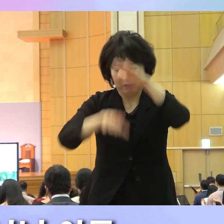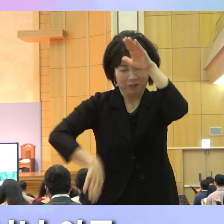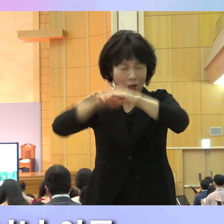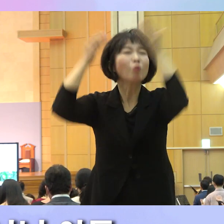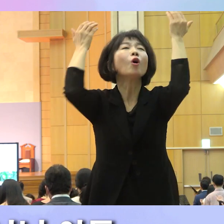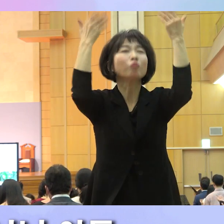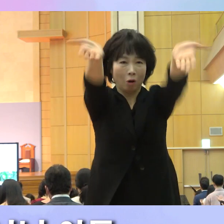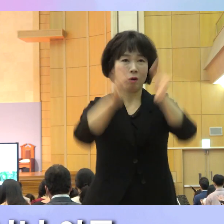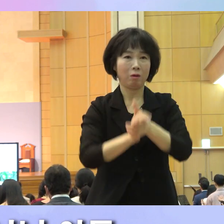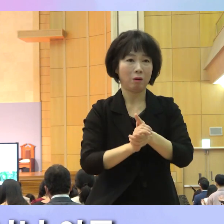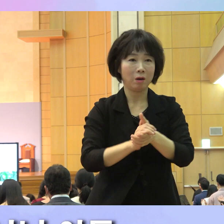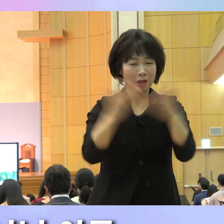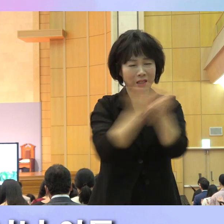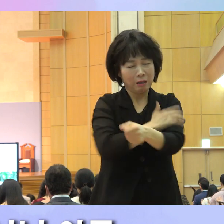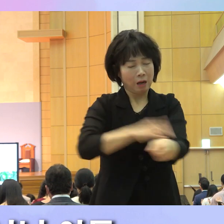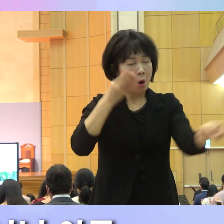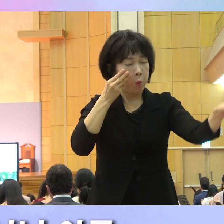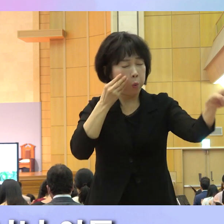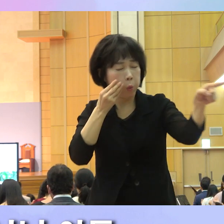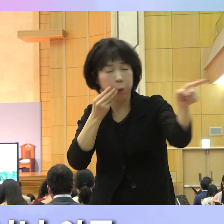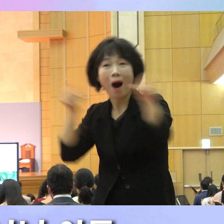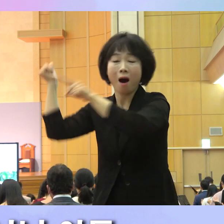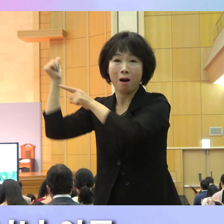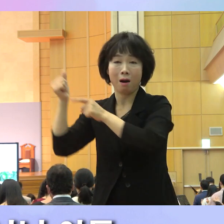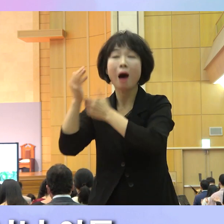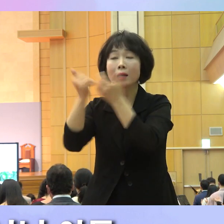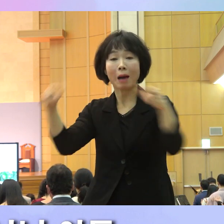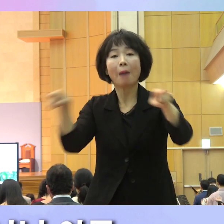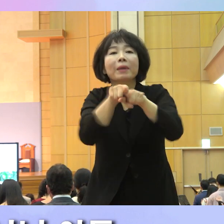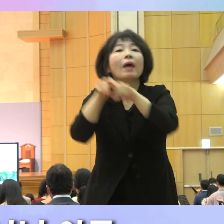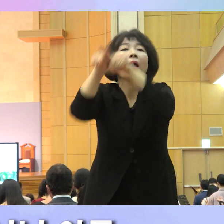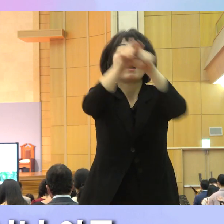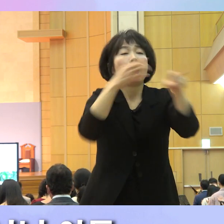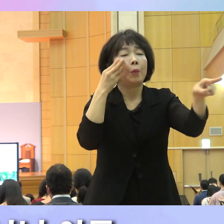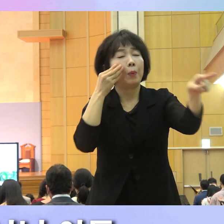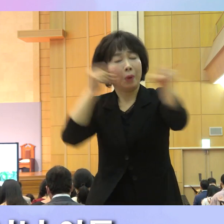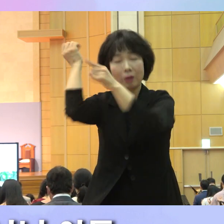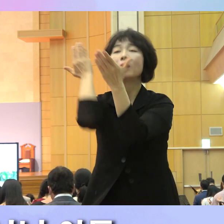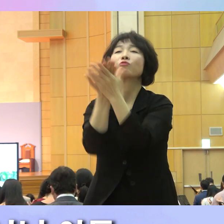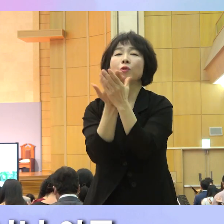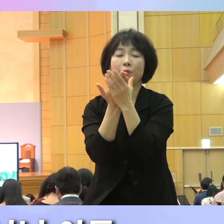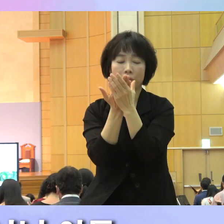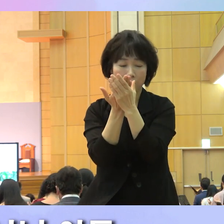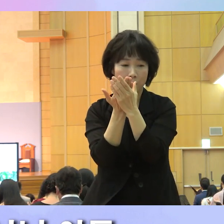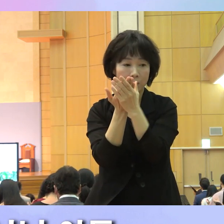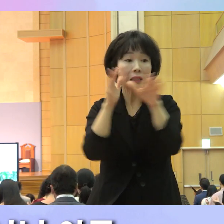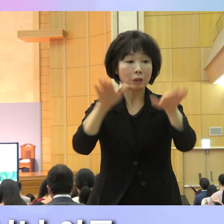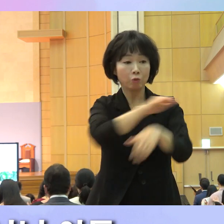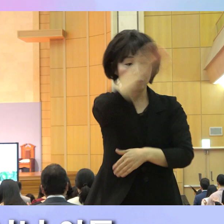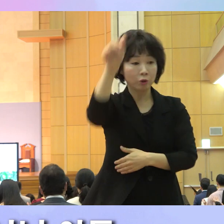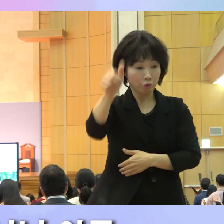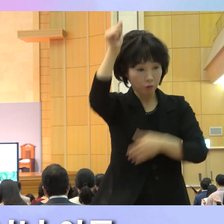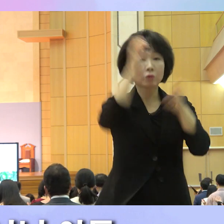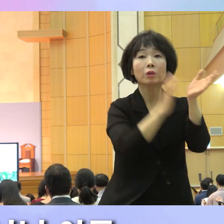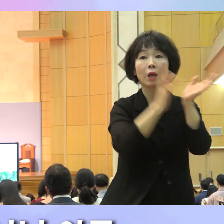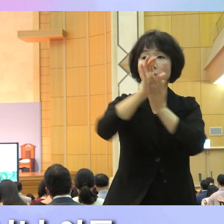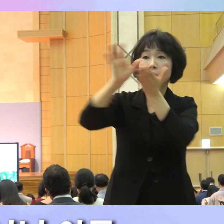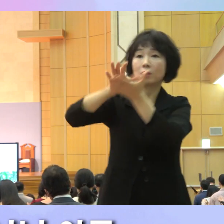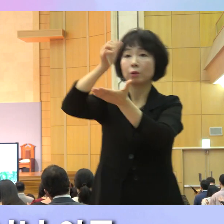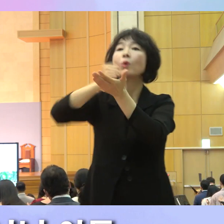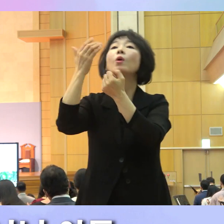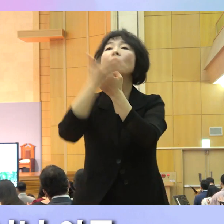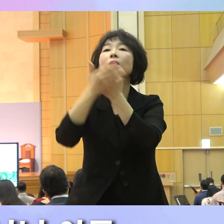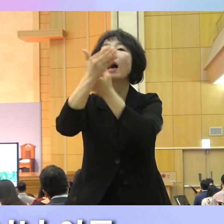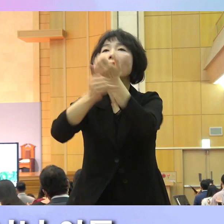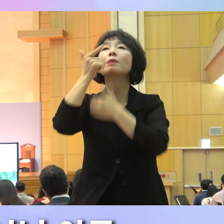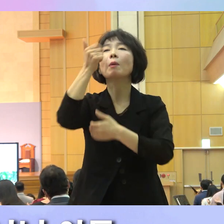하옵소서. 범사에 항상 하나님이 함께함으로 형통케 하옵소서. 이제는 우리 주 예수 그리스도의 은혜와